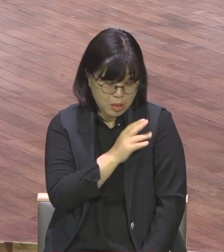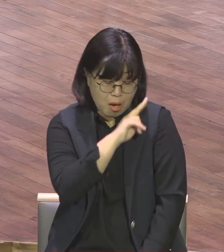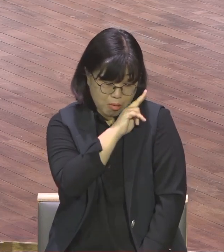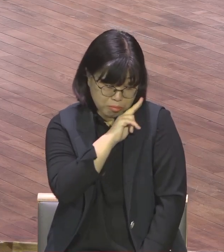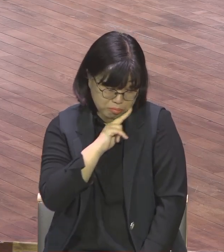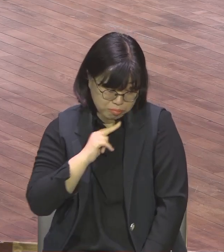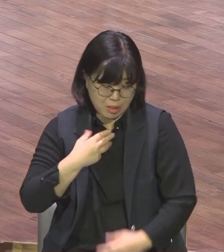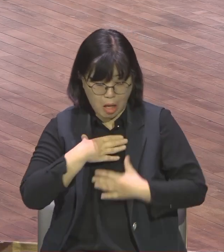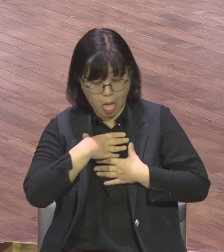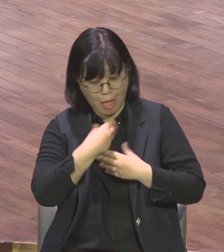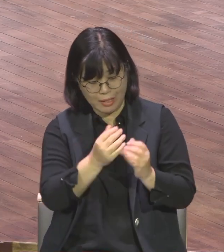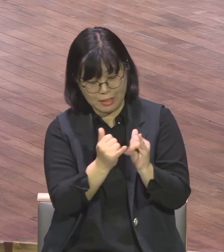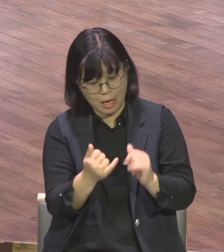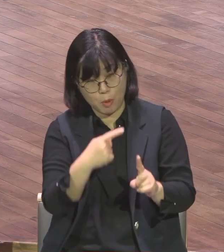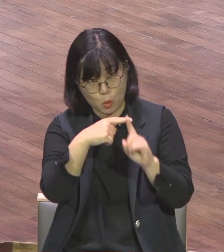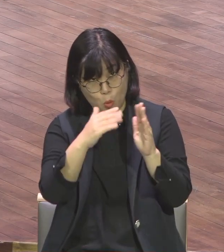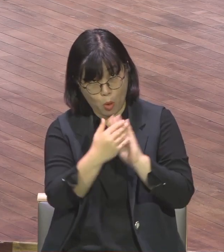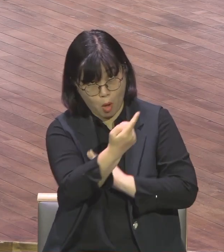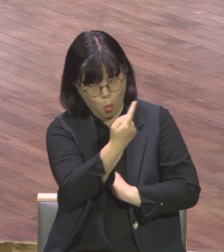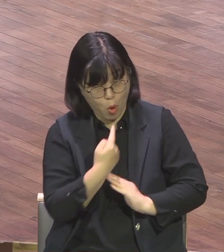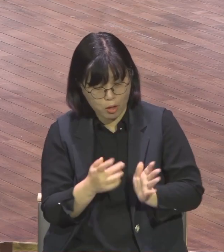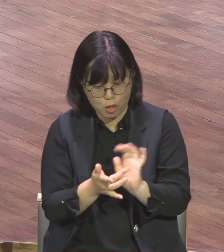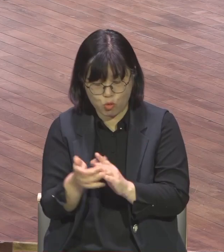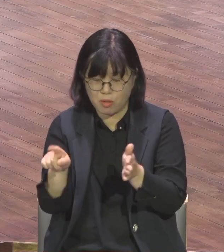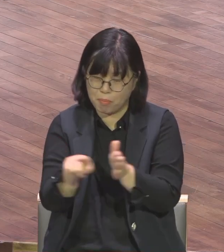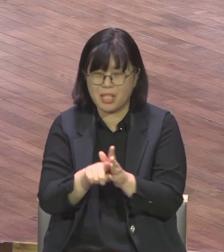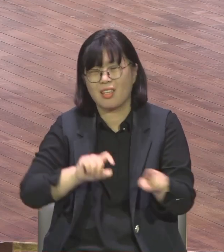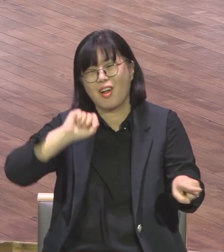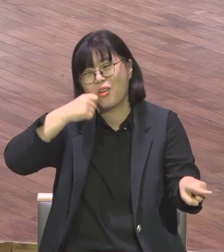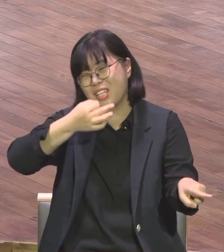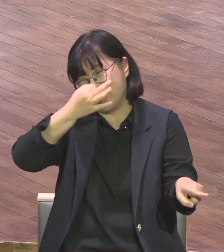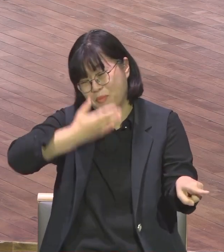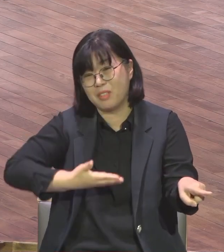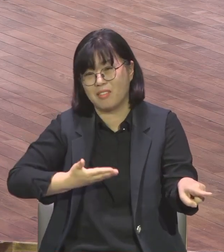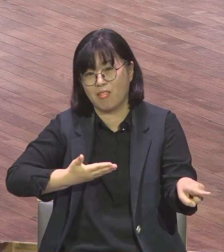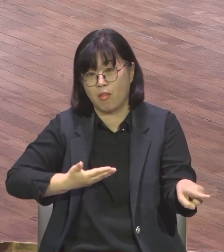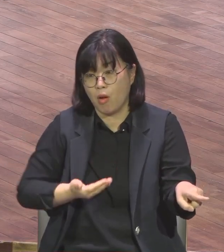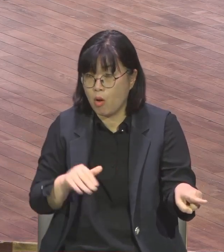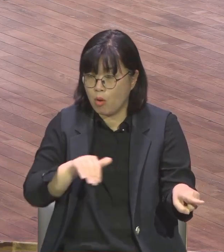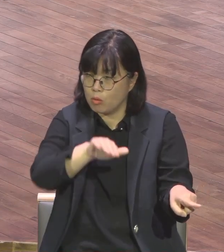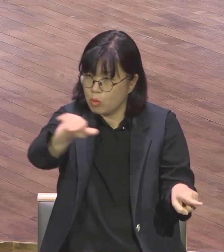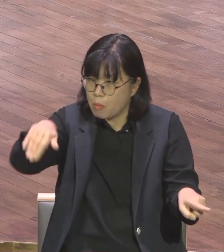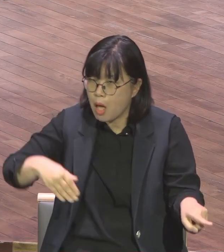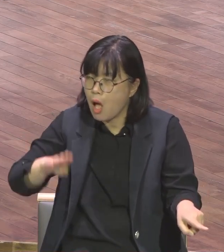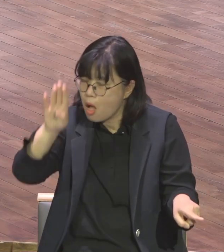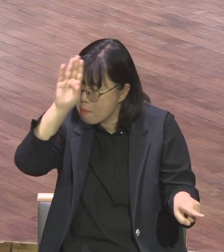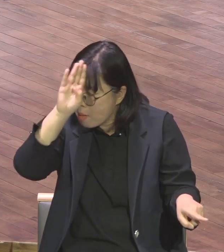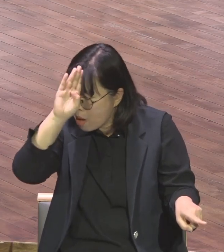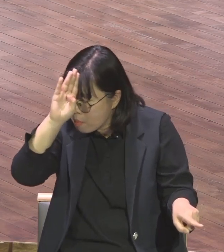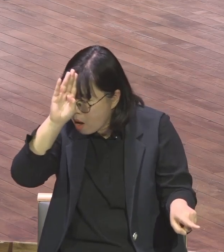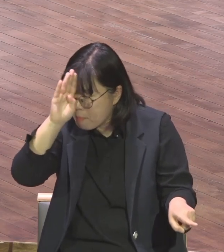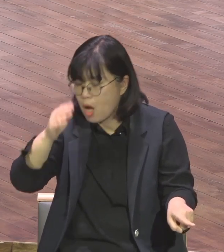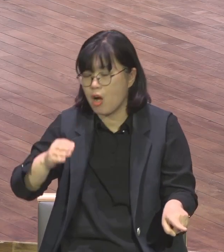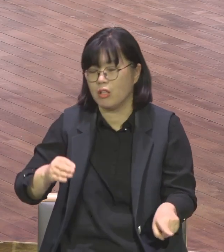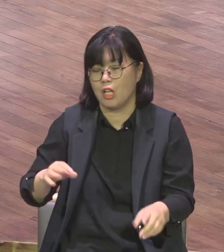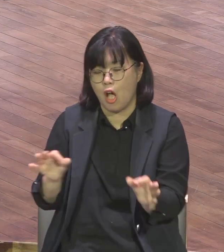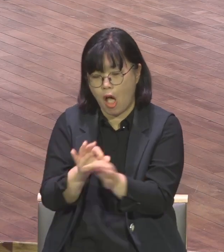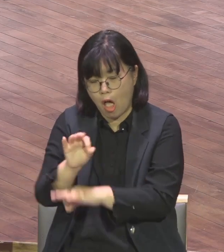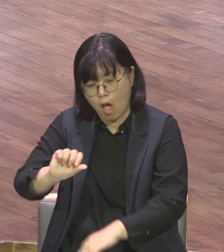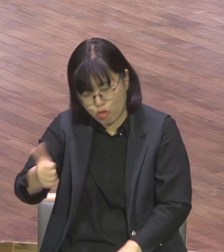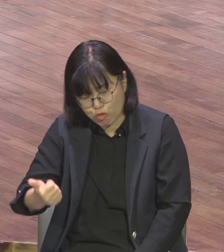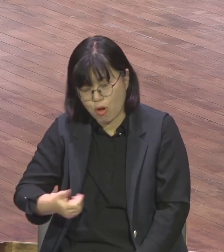참 어떻게 어떤 의미에서 보면요, 병든 것도 가난한 것도 강서구 사는 것도 감사해야 돼요.